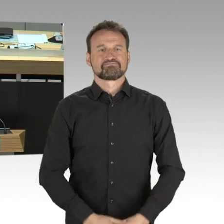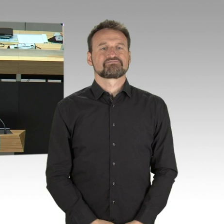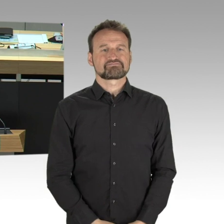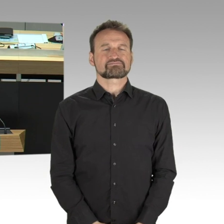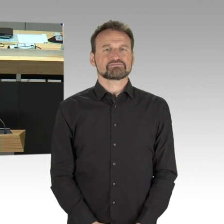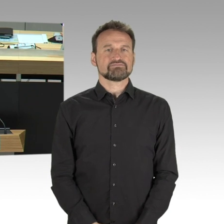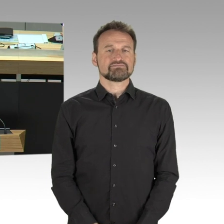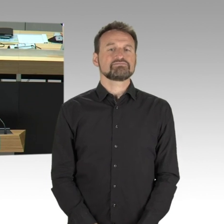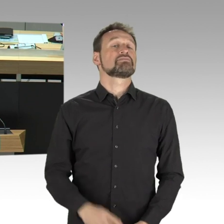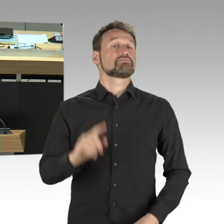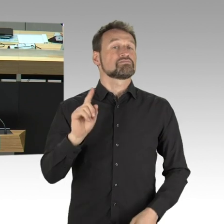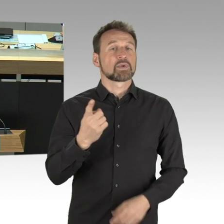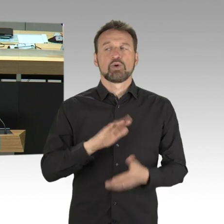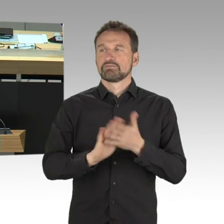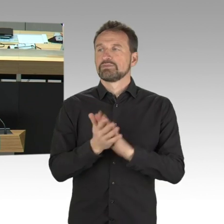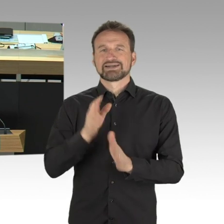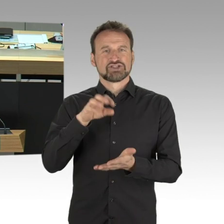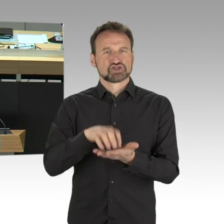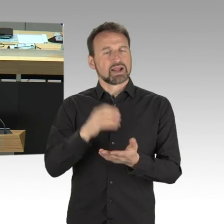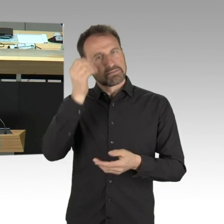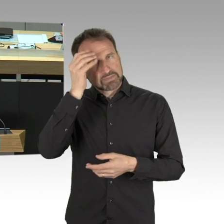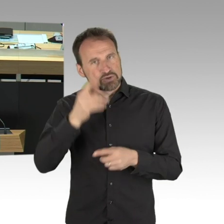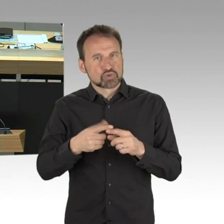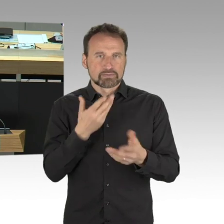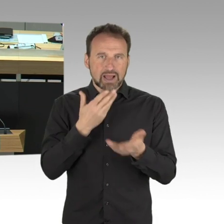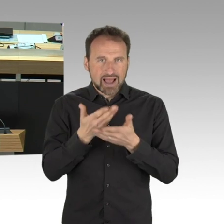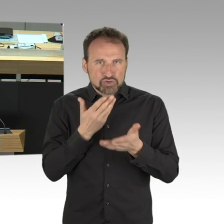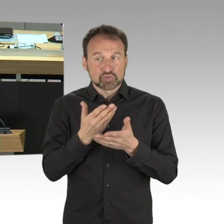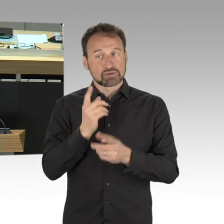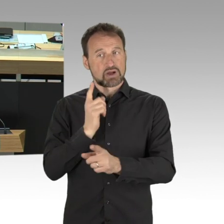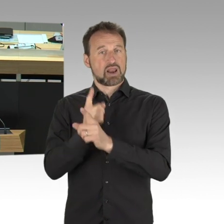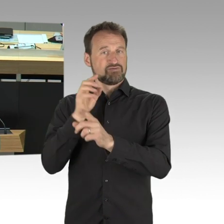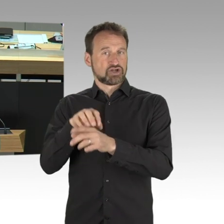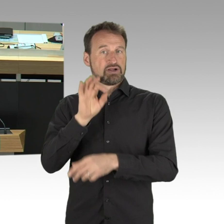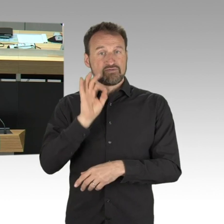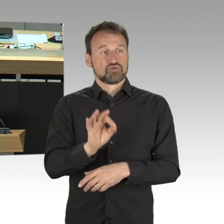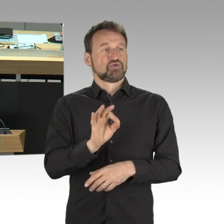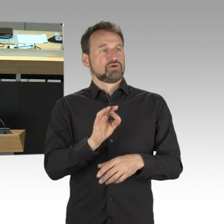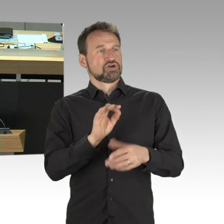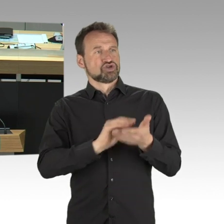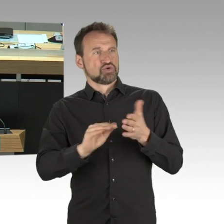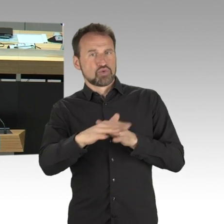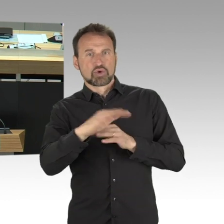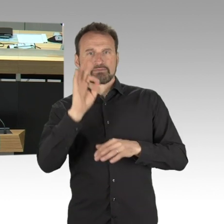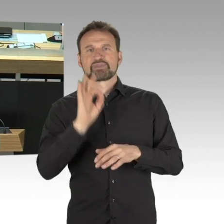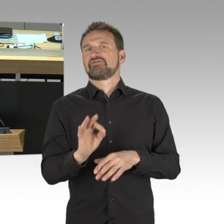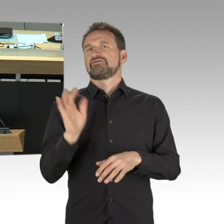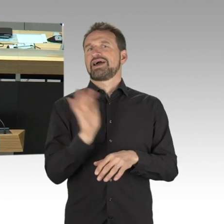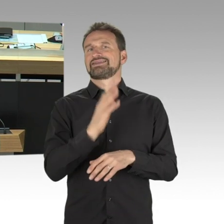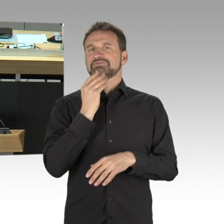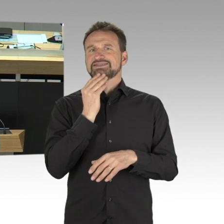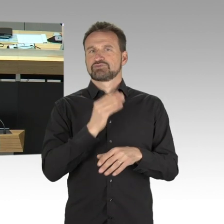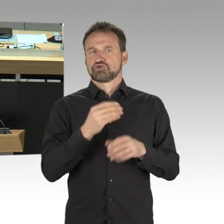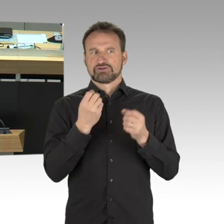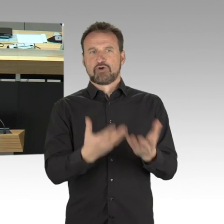Auch die Praxisstelle Bildung und Beratung als Anlaufstelle bei antisemitischen Vorfällen an Schulen hat ihre Arbeit schon aufgenommen. Wie das